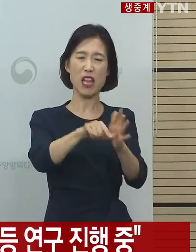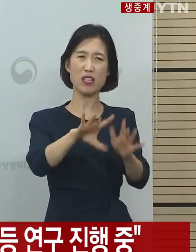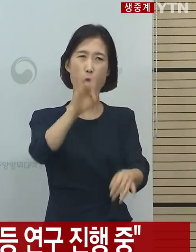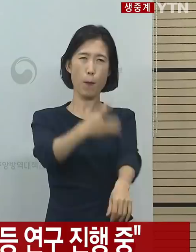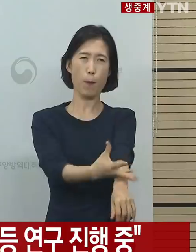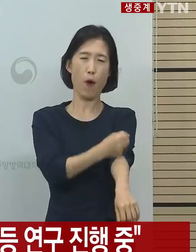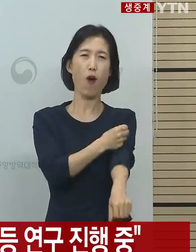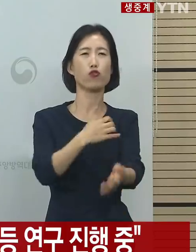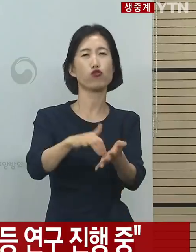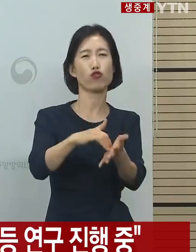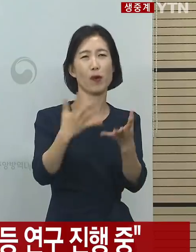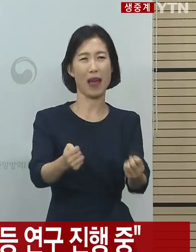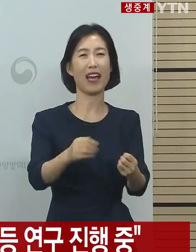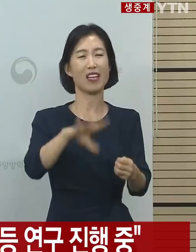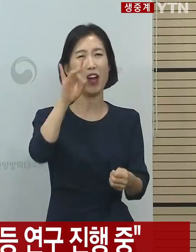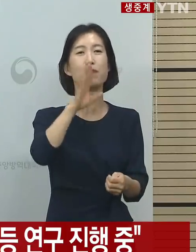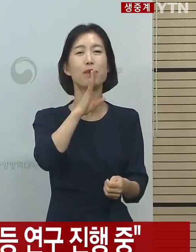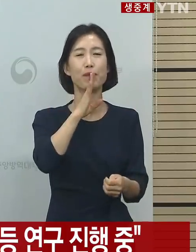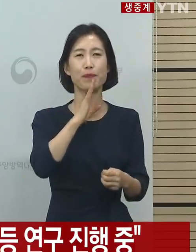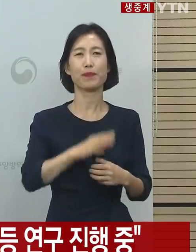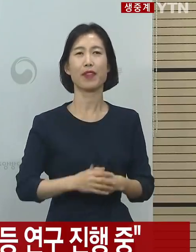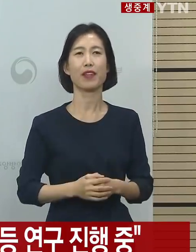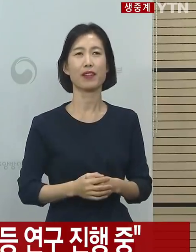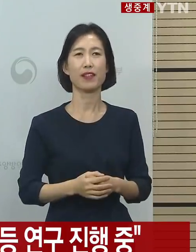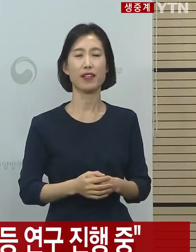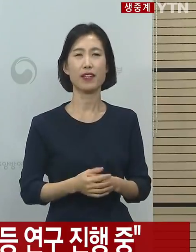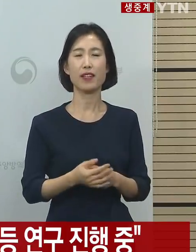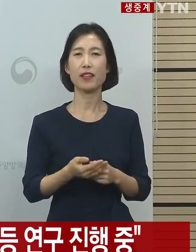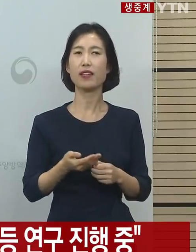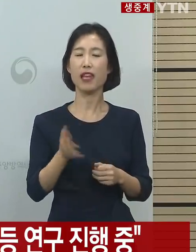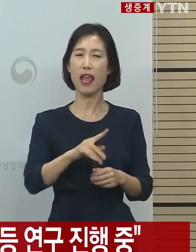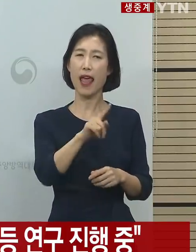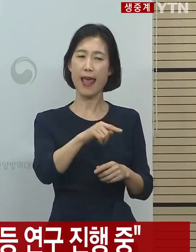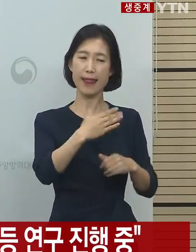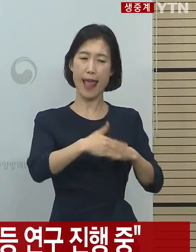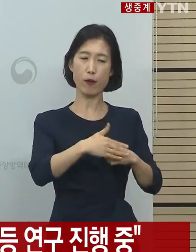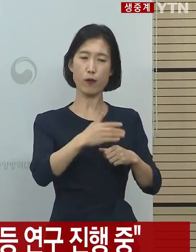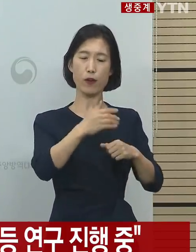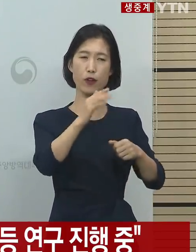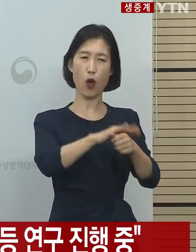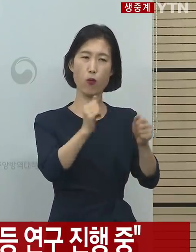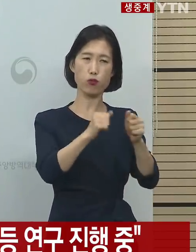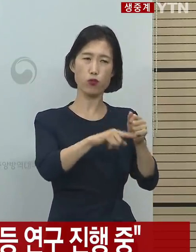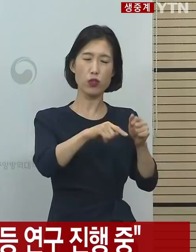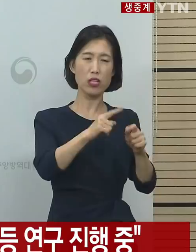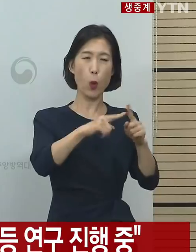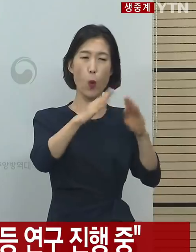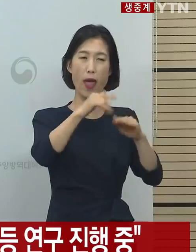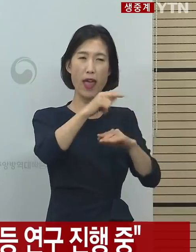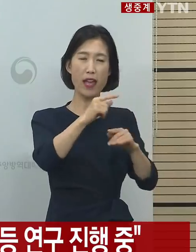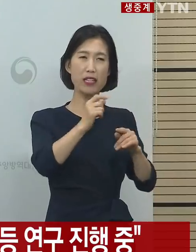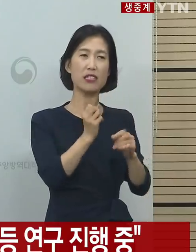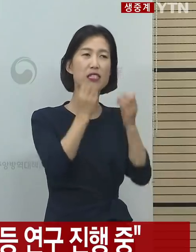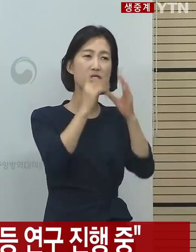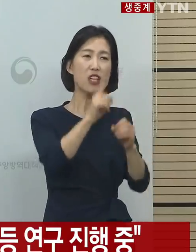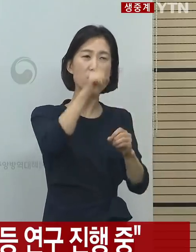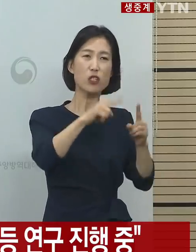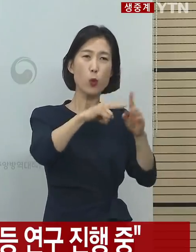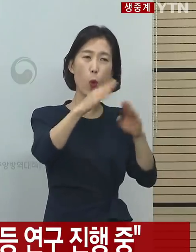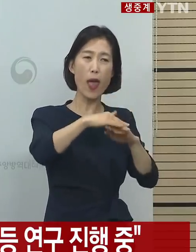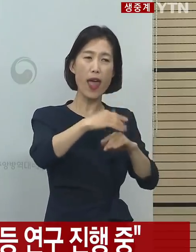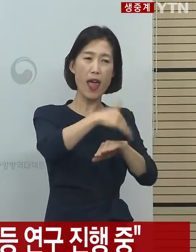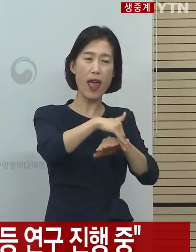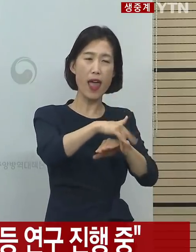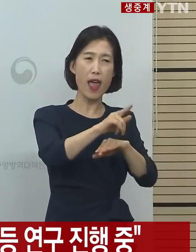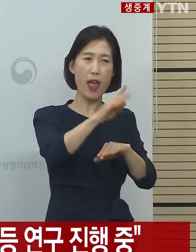진행되면서 거기서 나오는 환자 수가 상당히 많았습니다. 그래서 대부분 그 교인들에 대한 검사가 마무리가